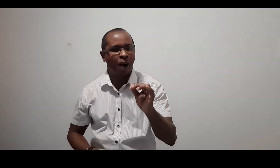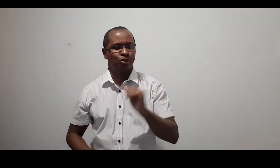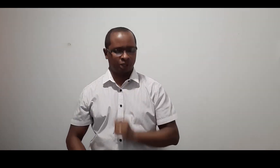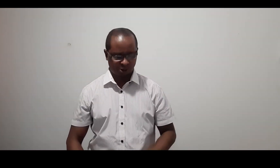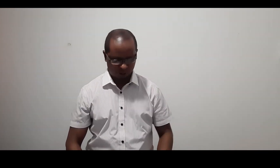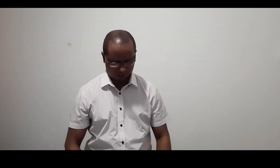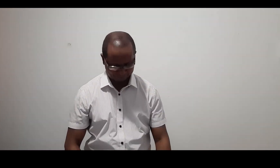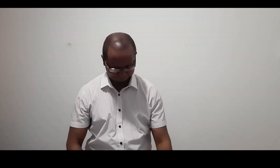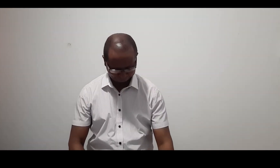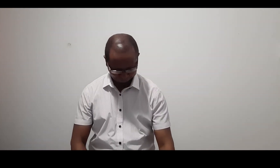babony jesosy.